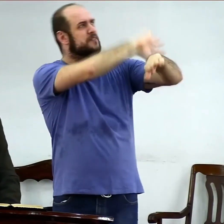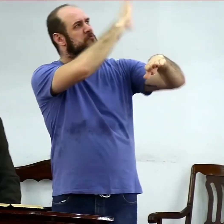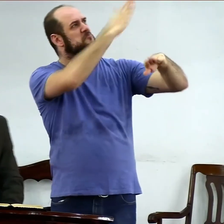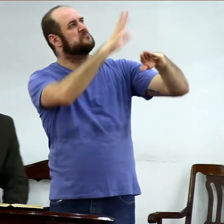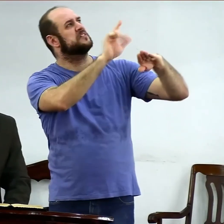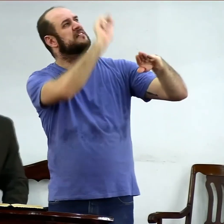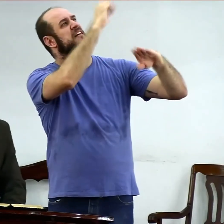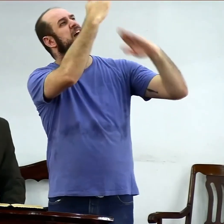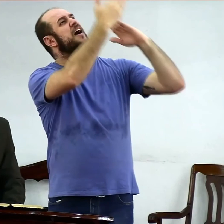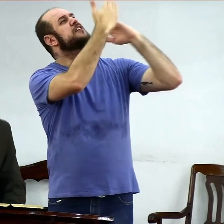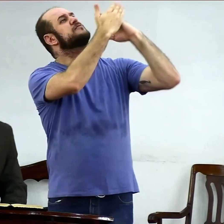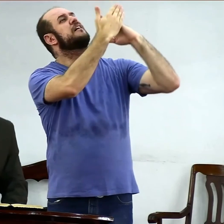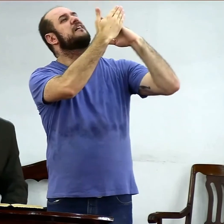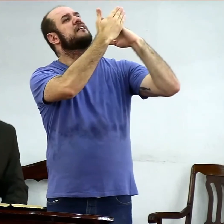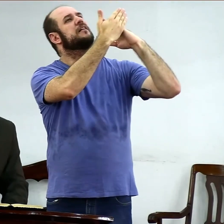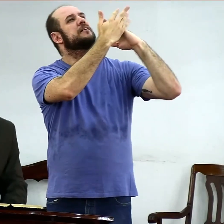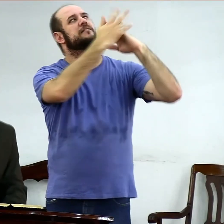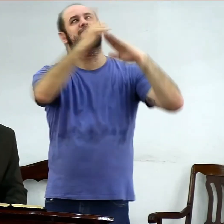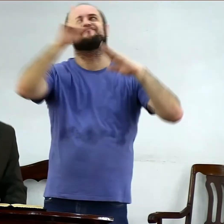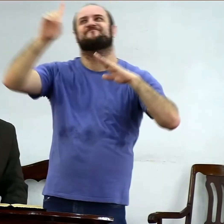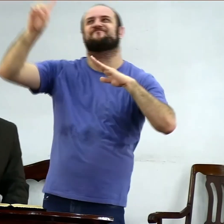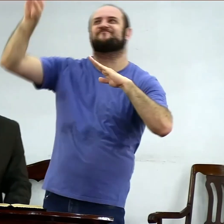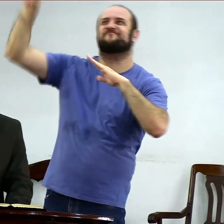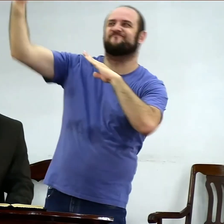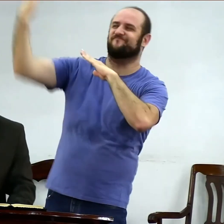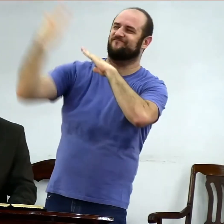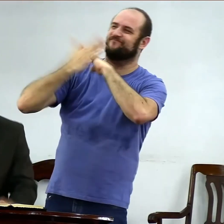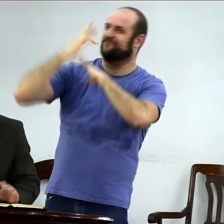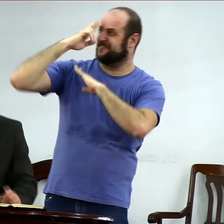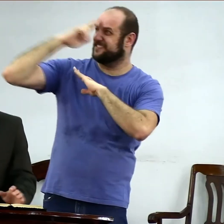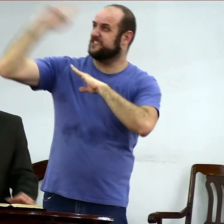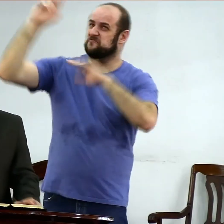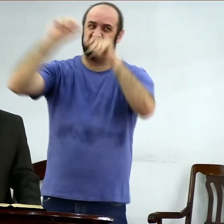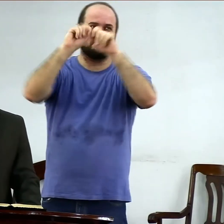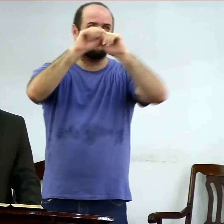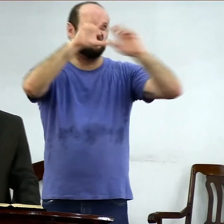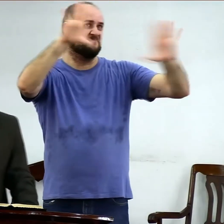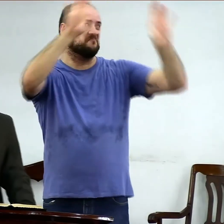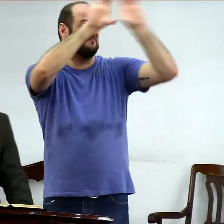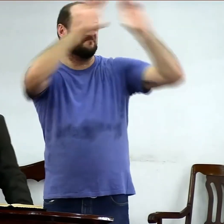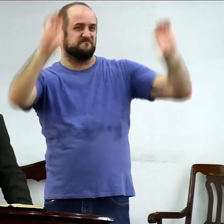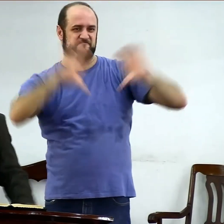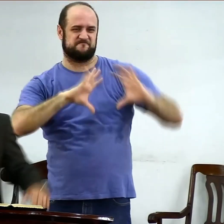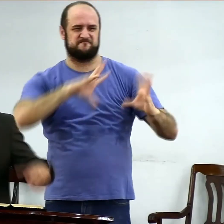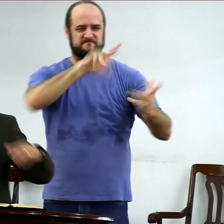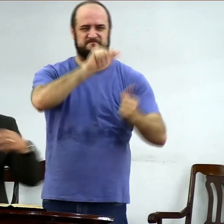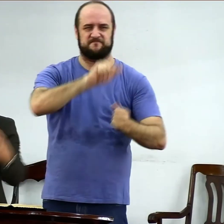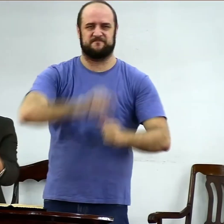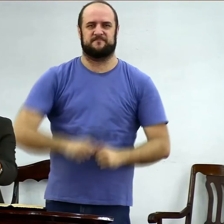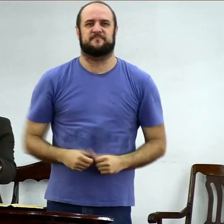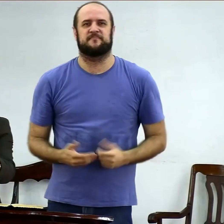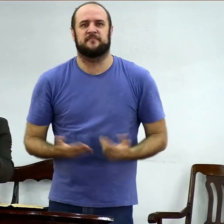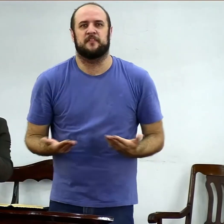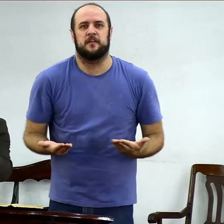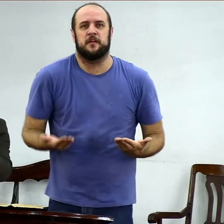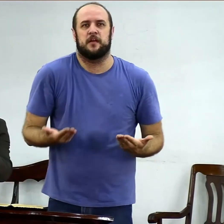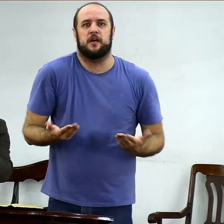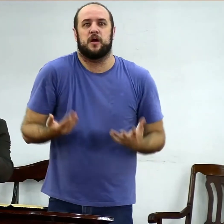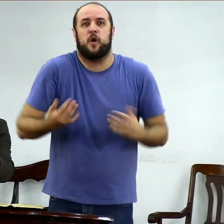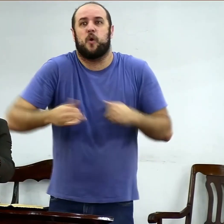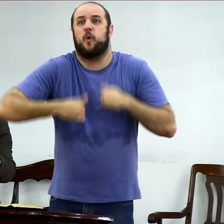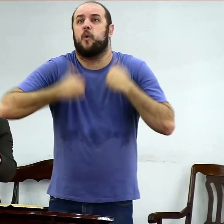virá o socorro, ele diz que o socorro vem do Senhor, que fez os céus e a terra. Para onde você